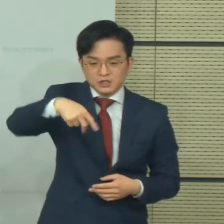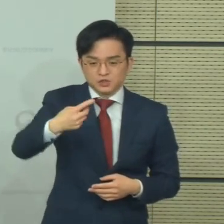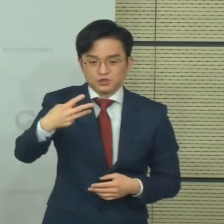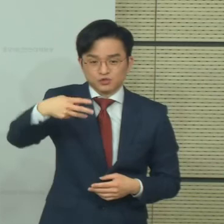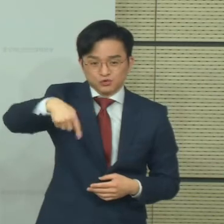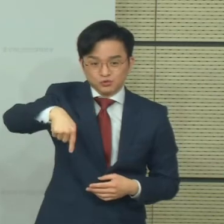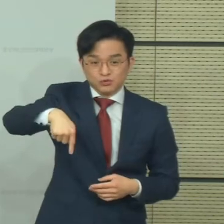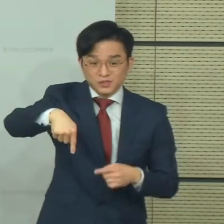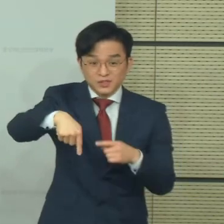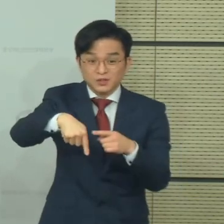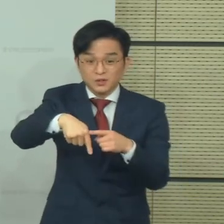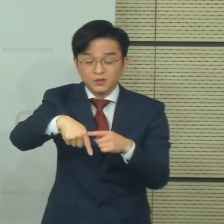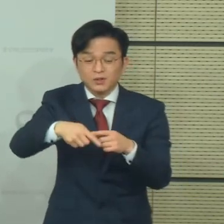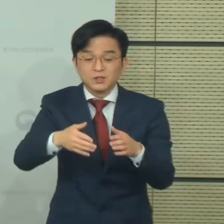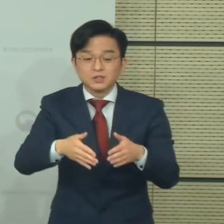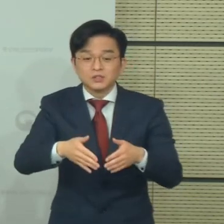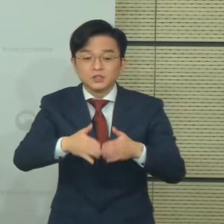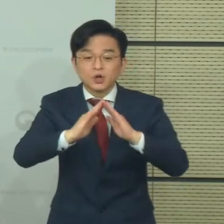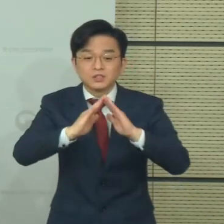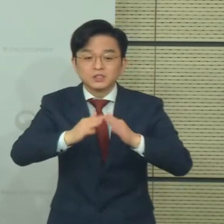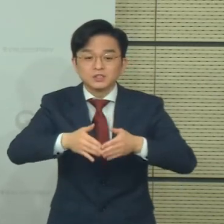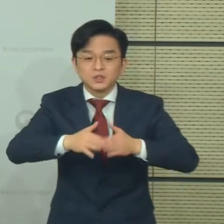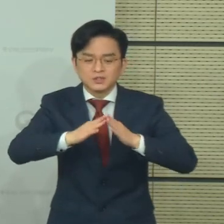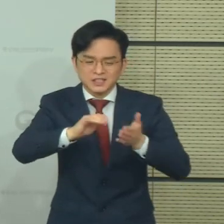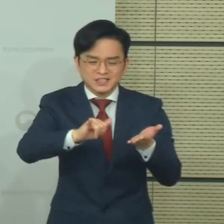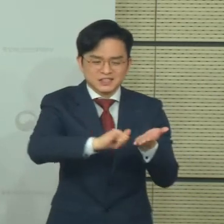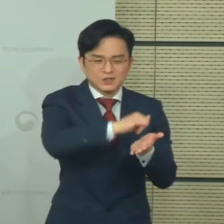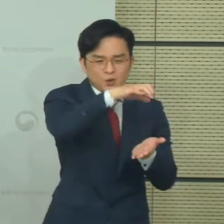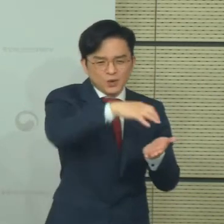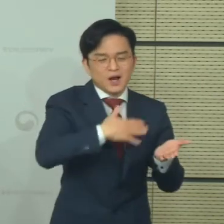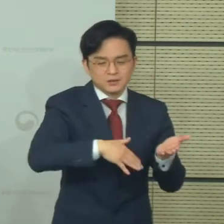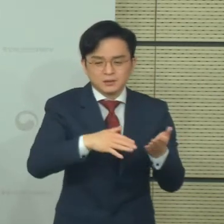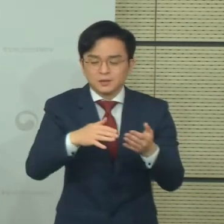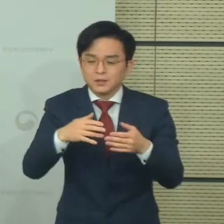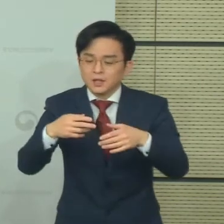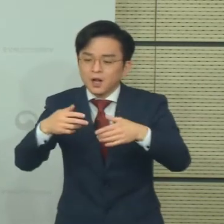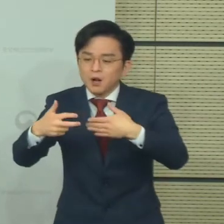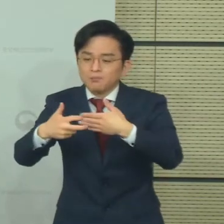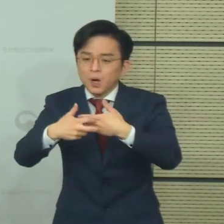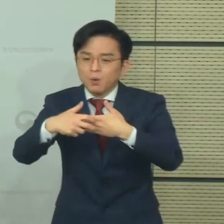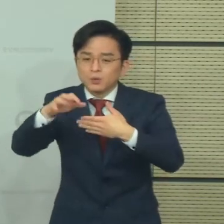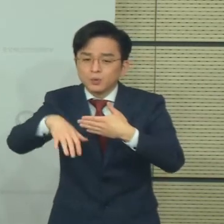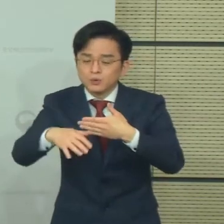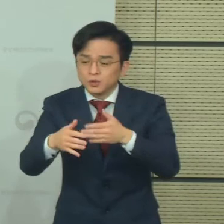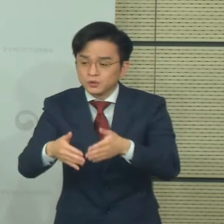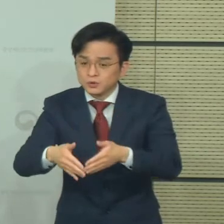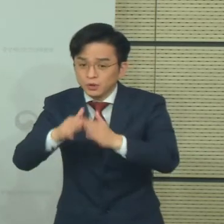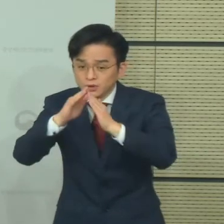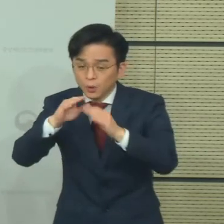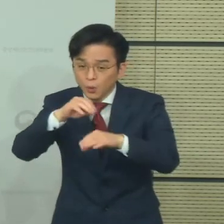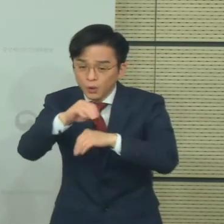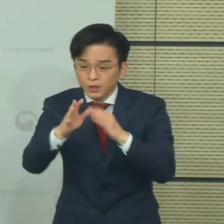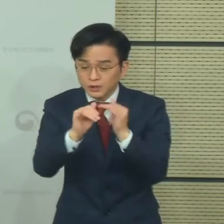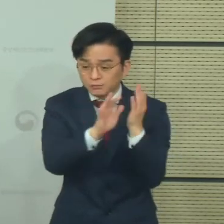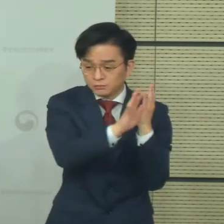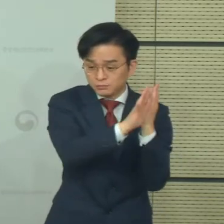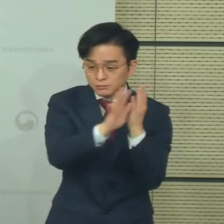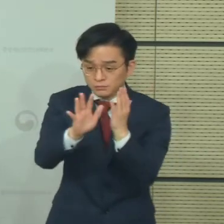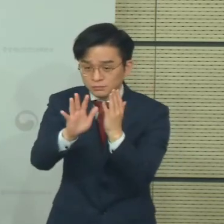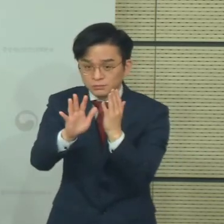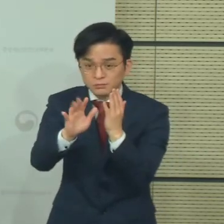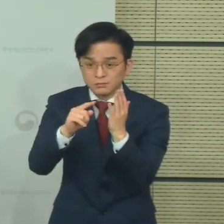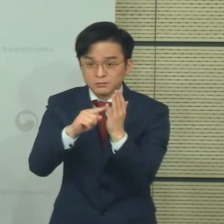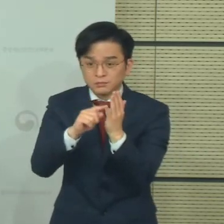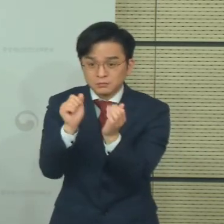자체적으로 설치한 시설에 대해 감염 위험이 있다는 전문가들의 우려도 나옵니다. 워킹스루 같은 시설의 안전성을